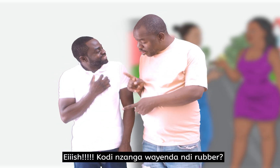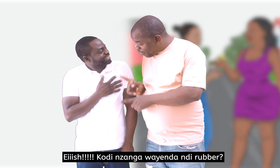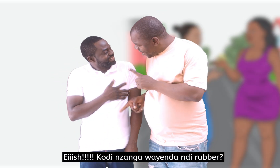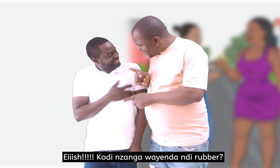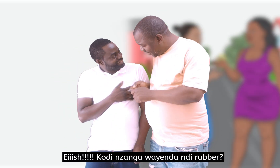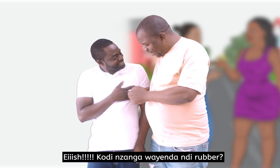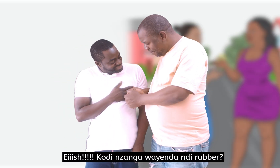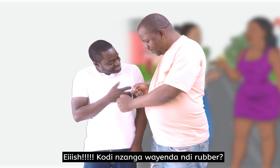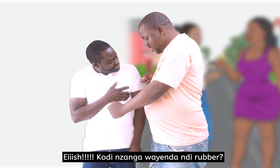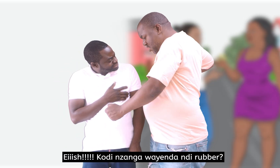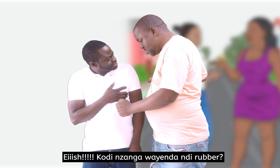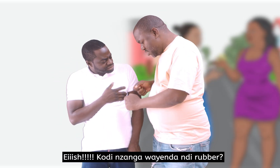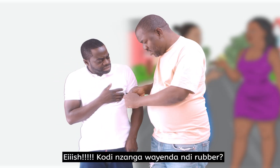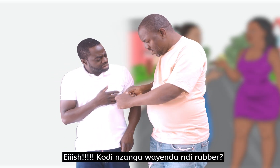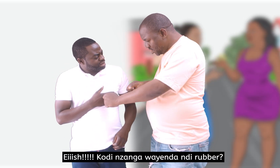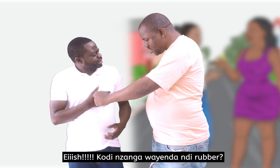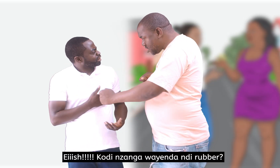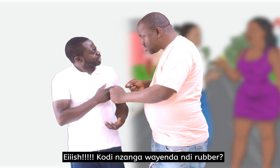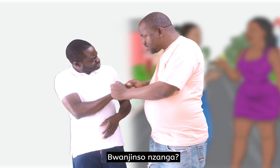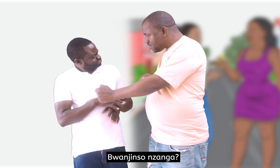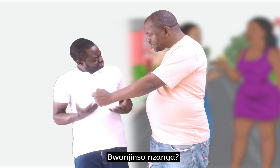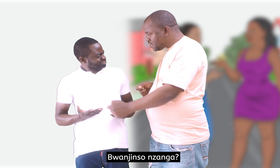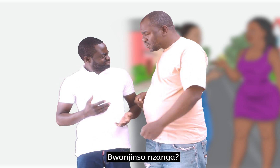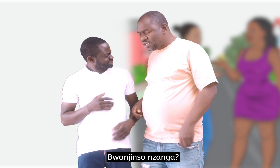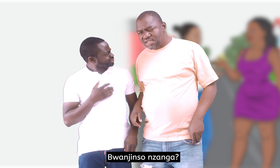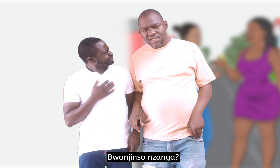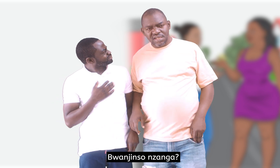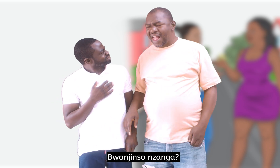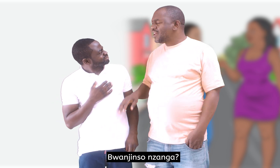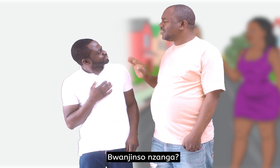Kodi nzanga bwanji waenda nako kalaba waenda nako bwanji sonzanga.